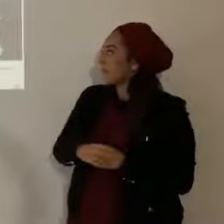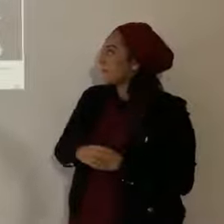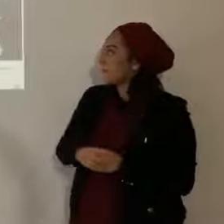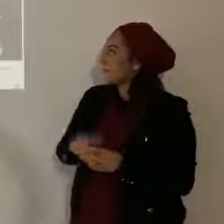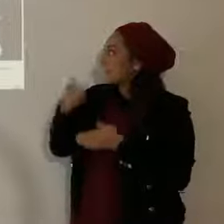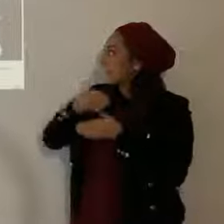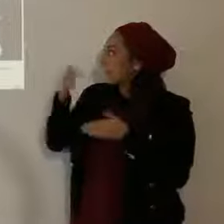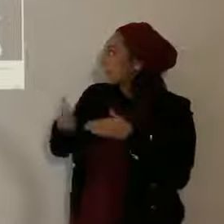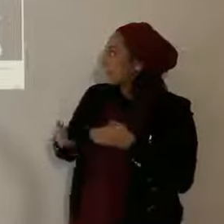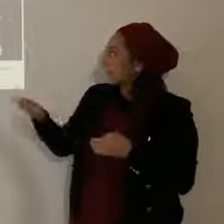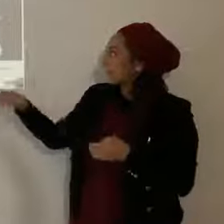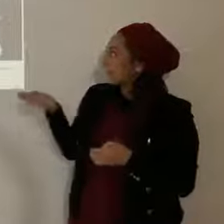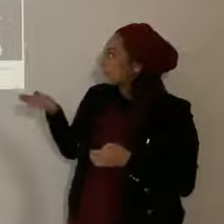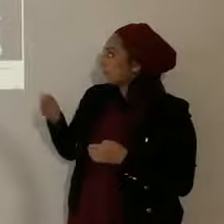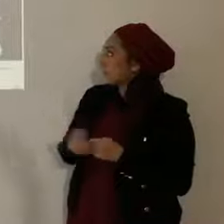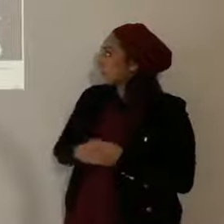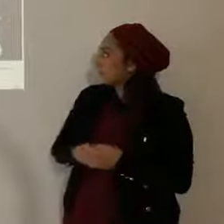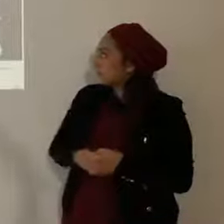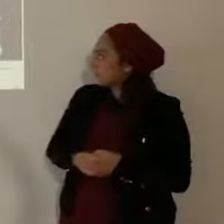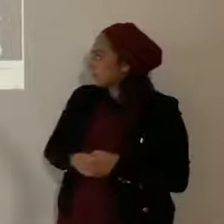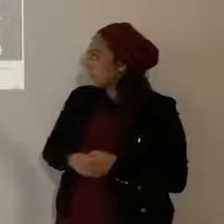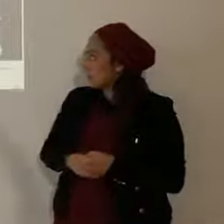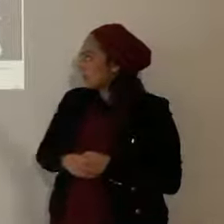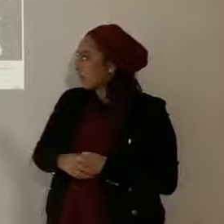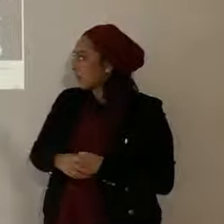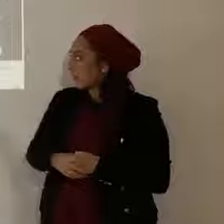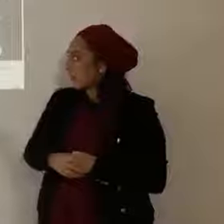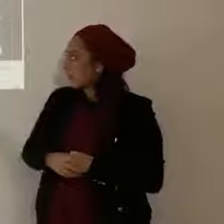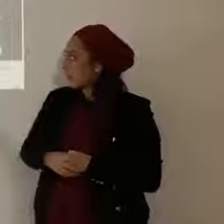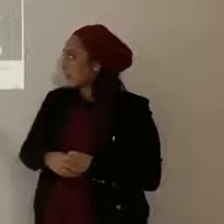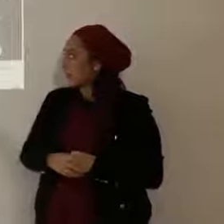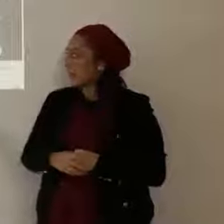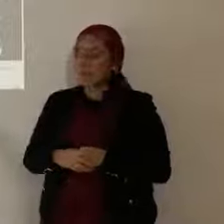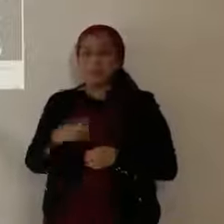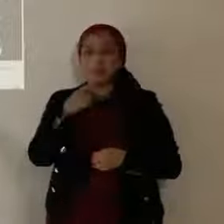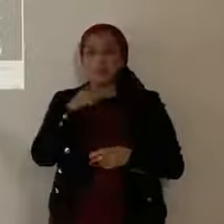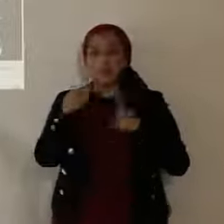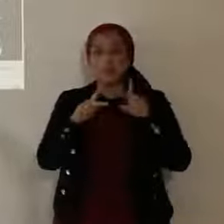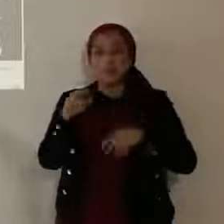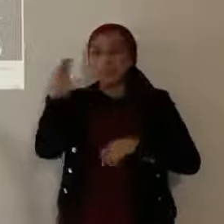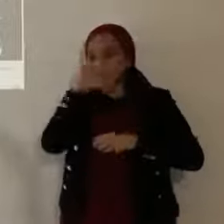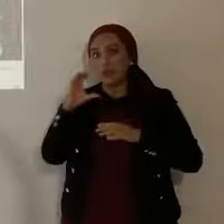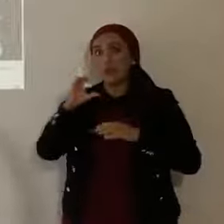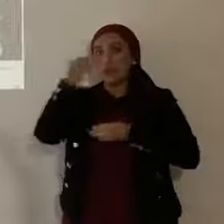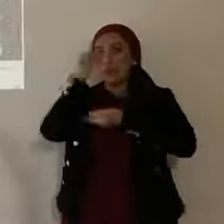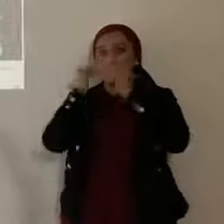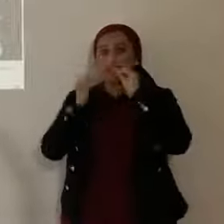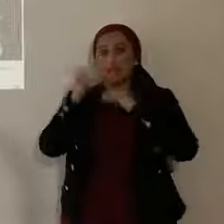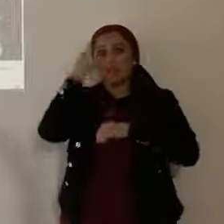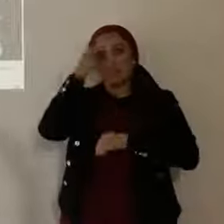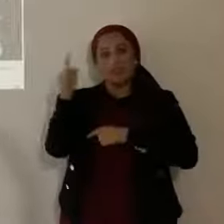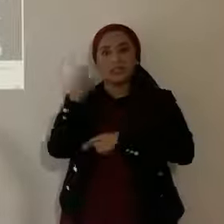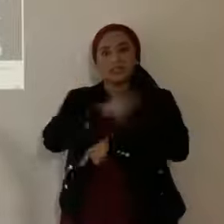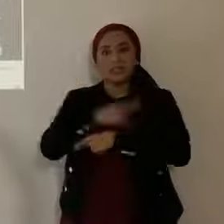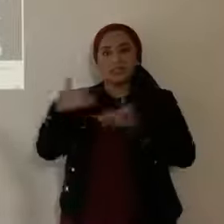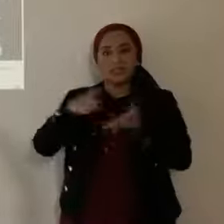última, fíjense nada más, este ve las búsquedas de maquillaje para el Día de Muertos. Estamos hablando del 2021,